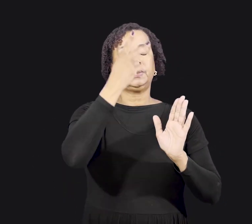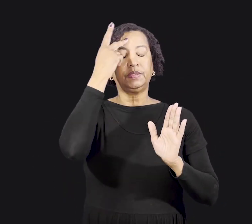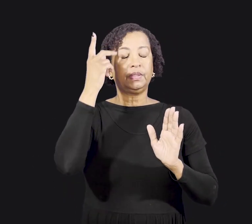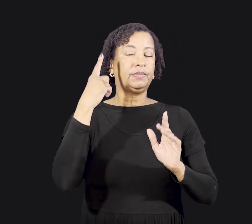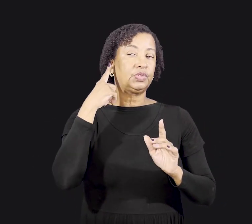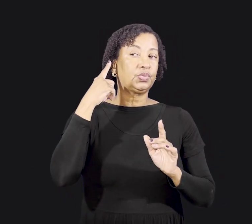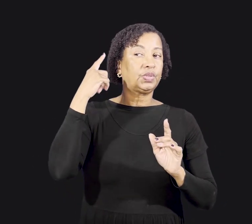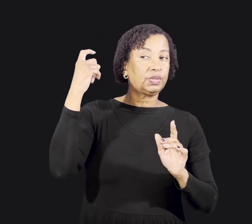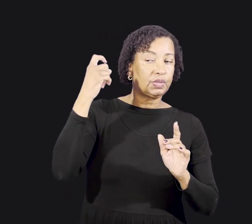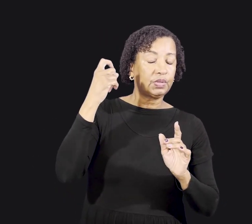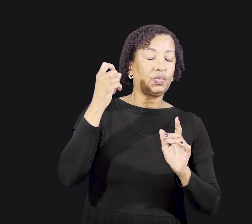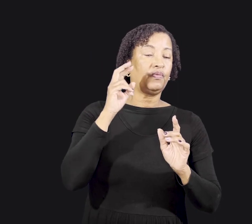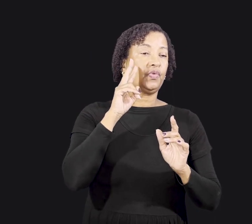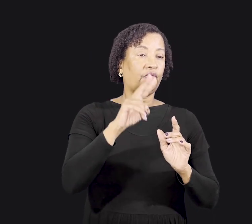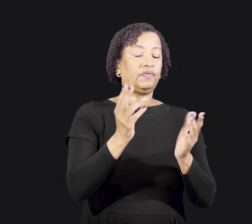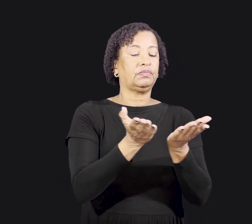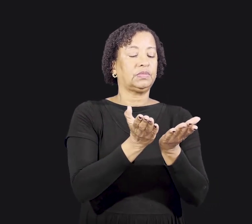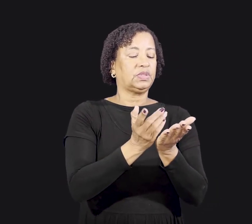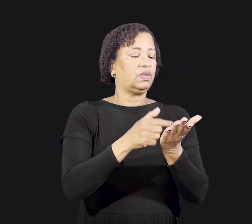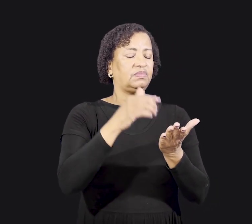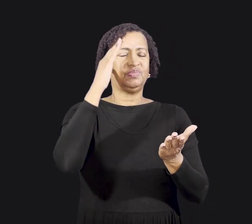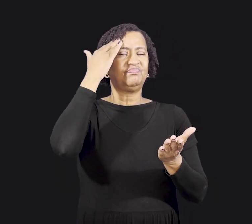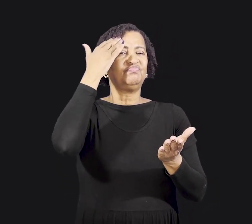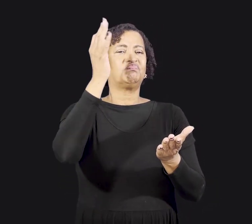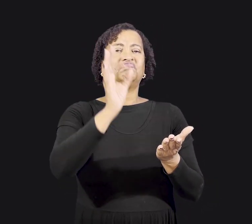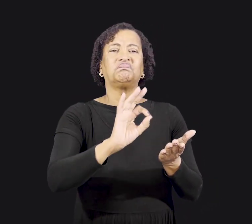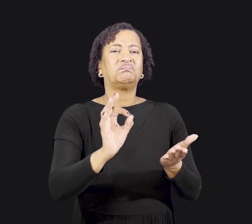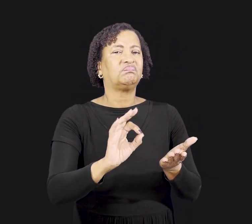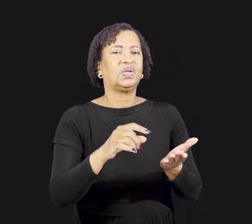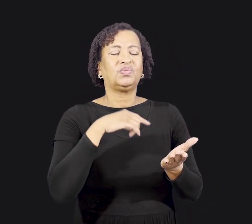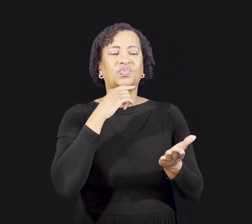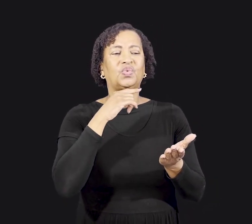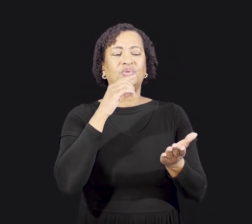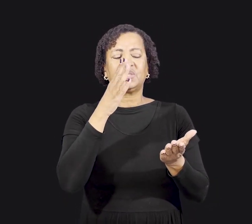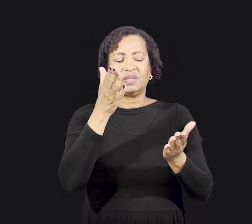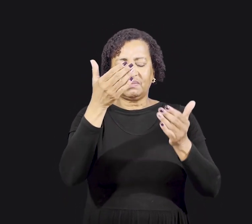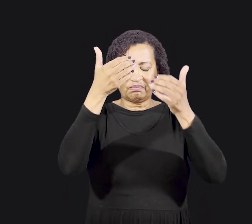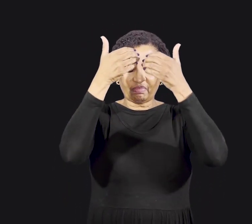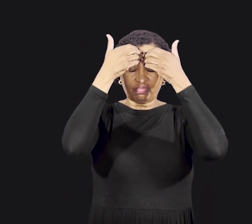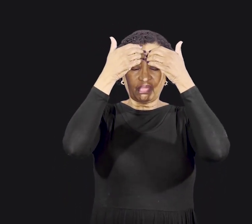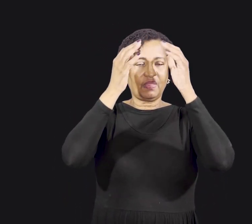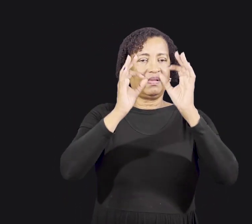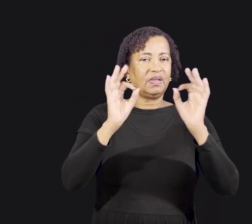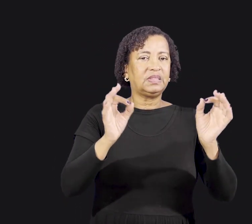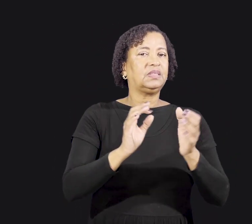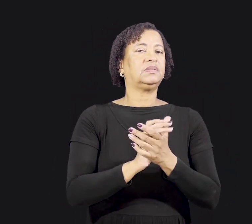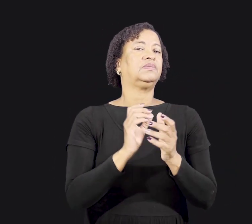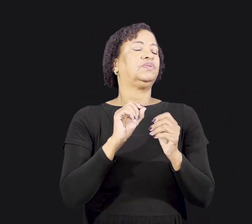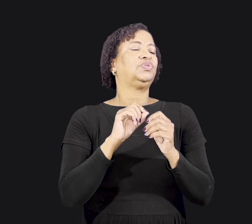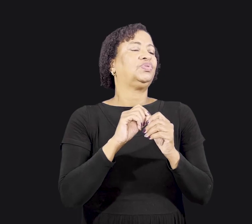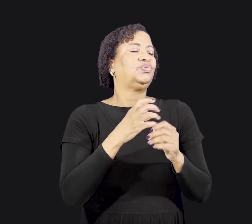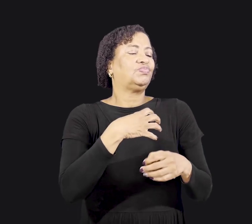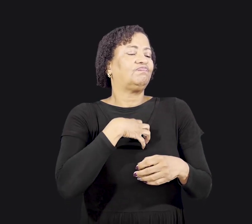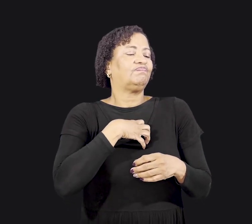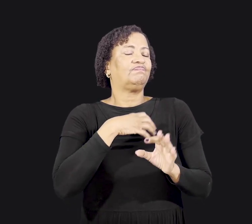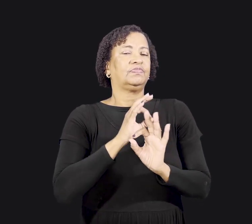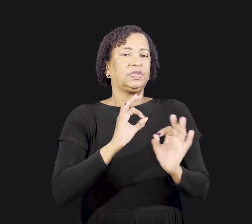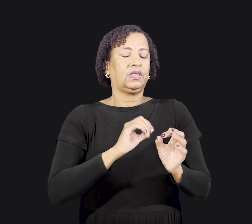quando ouvem a palavra de Deus, não a compreendem. O entendimento delas não é penetrado pela palavra e não produz fruto nenhum.